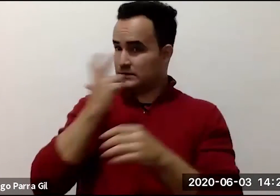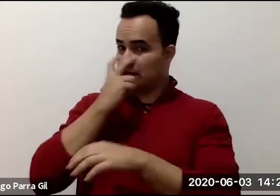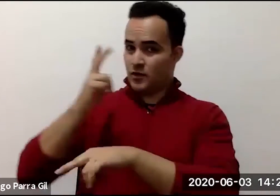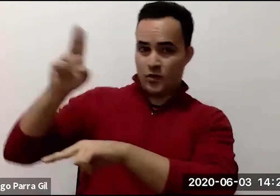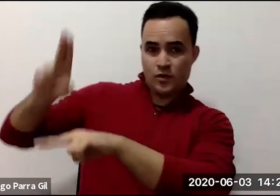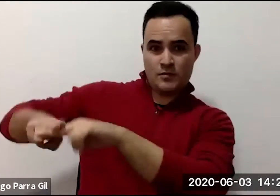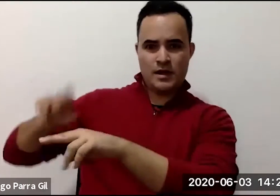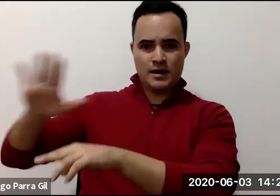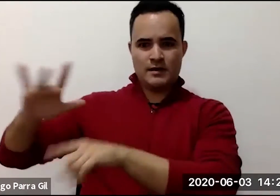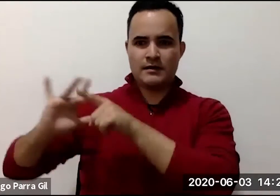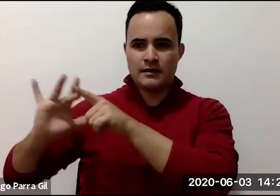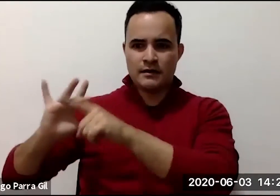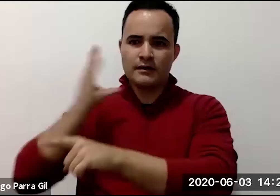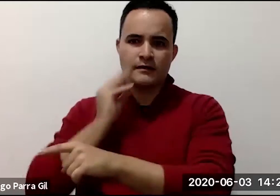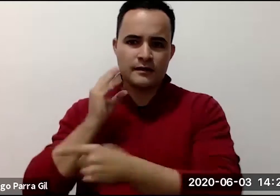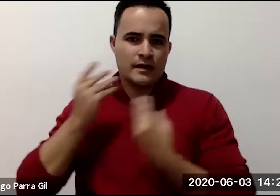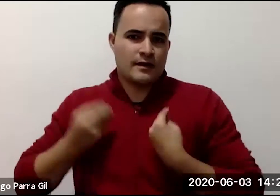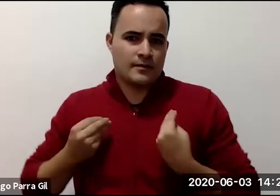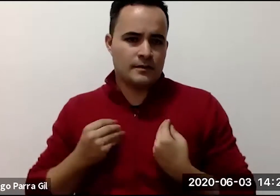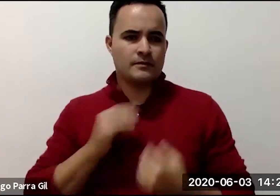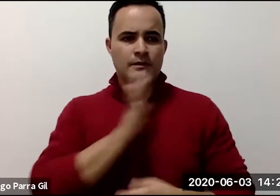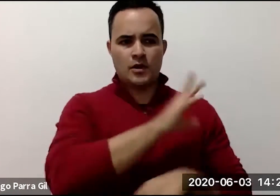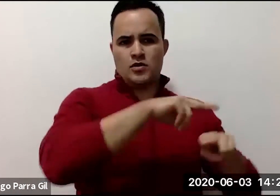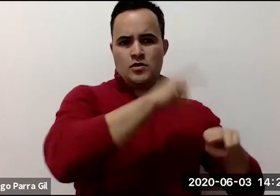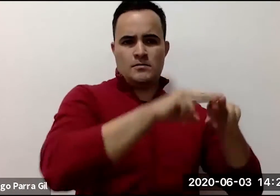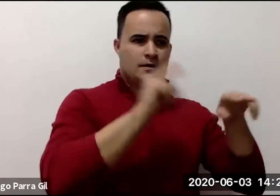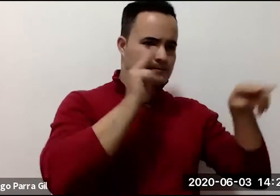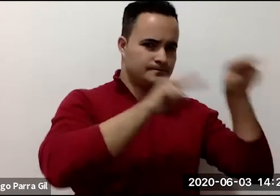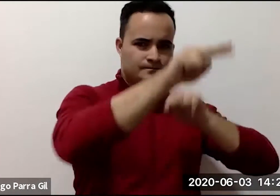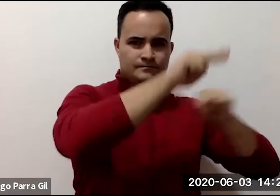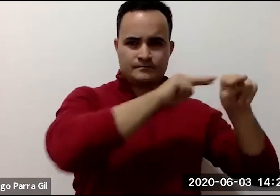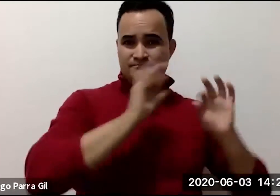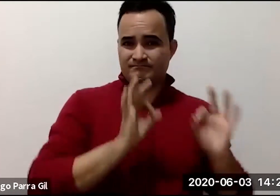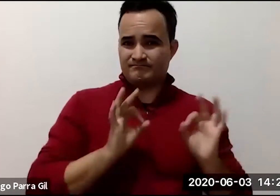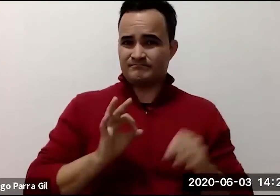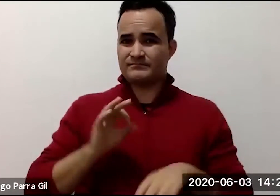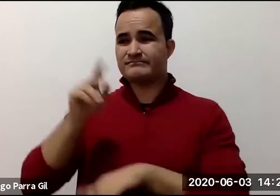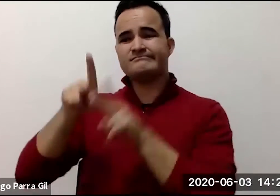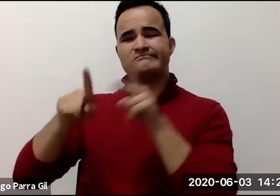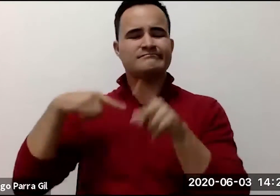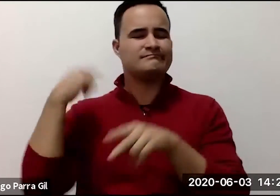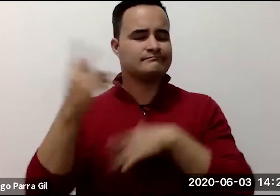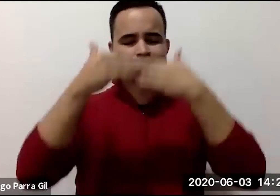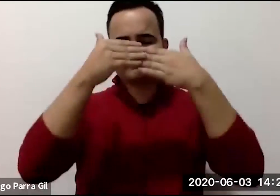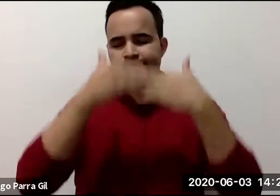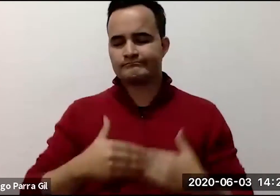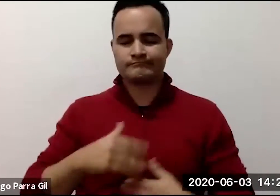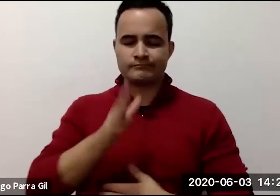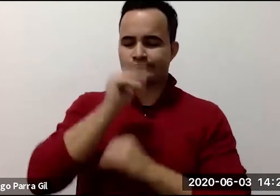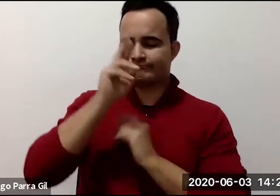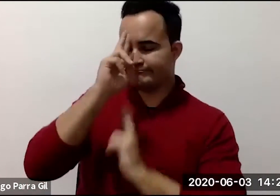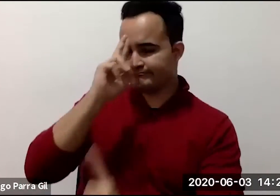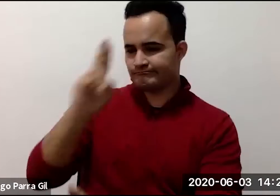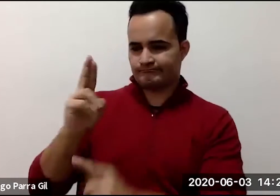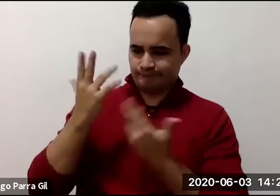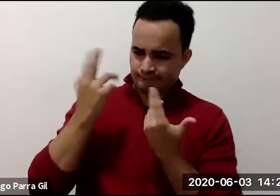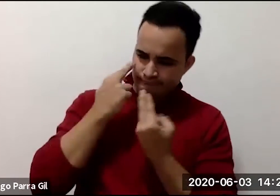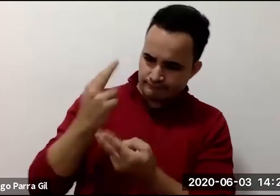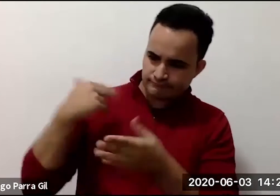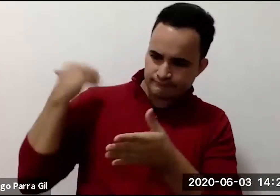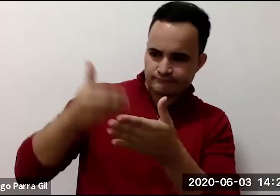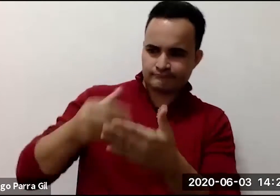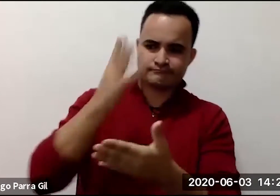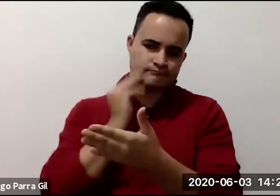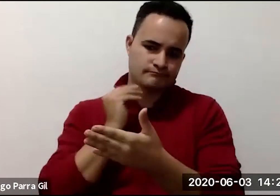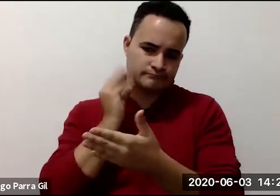que en todas las discapacidades, como no se reconocen las experiencias vitales, las trayectorias, los contextos, toda